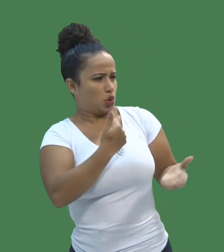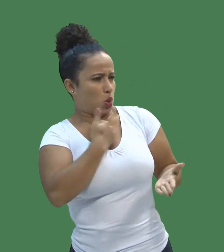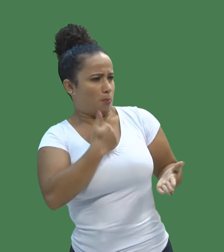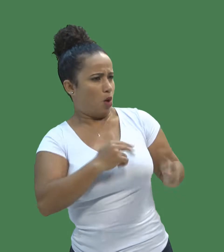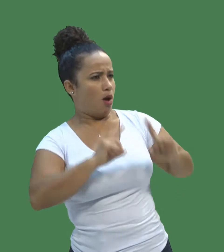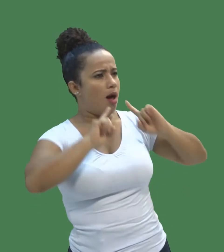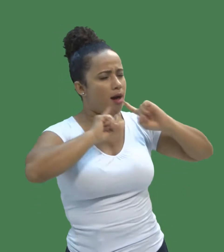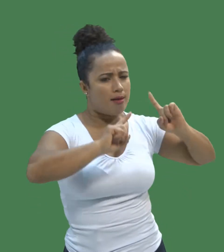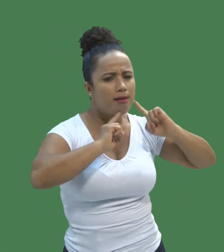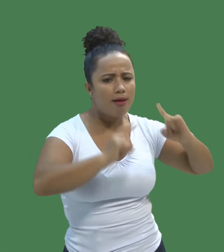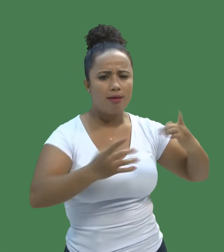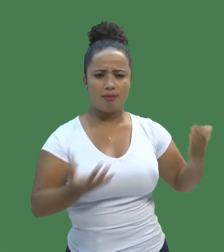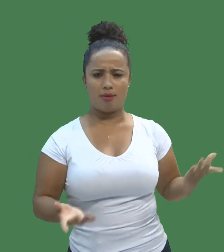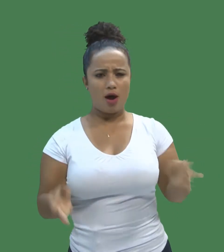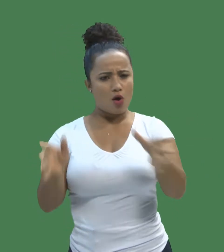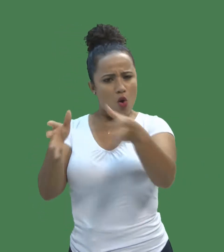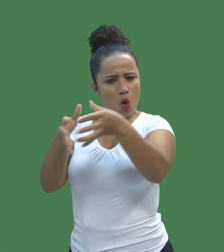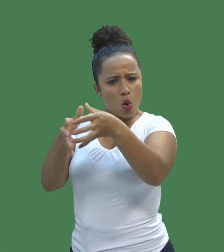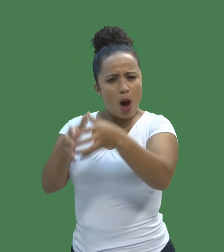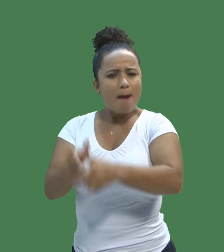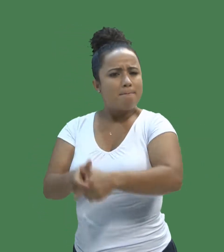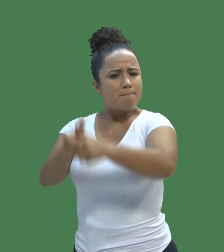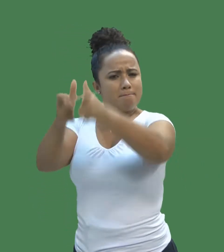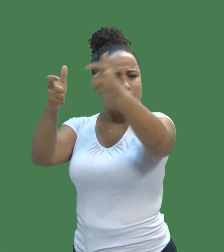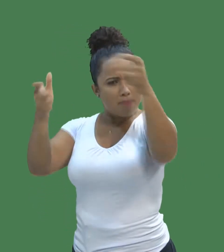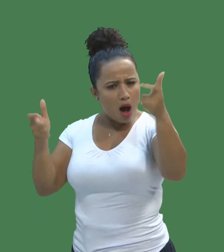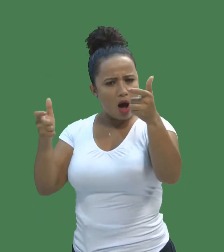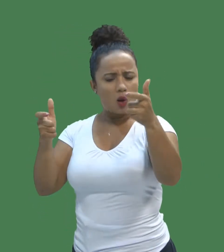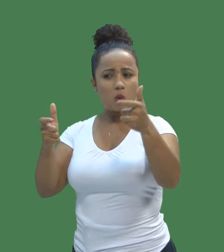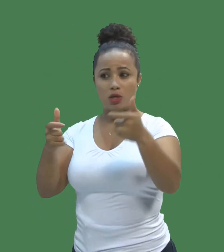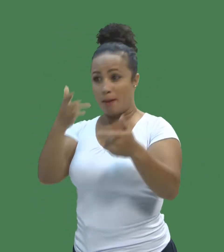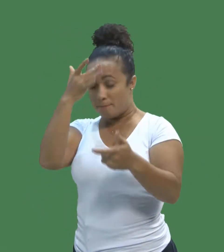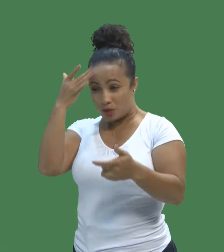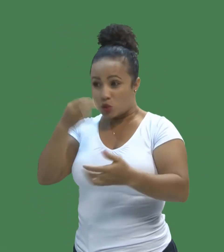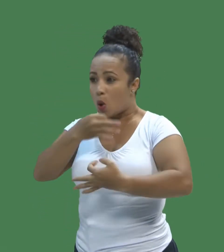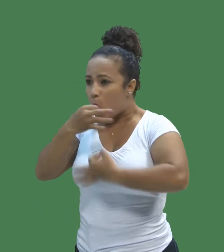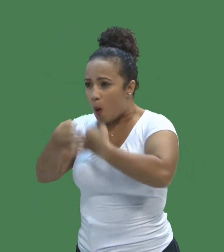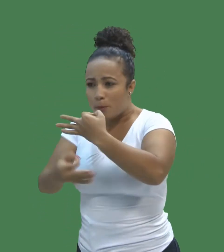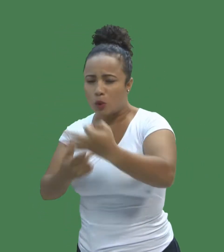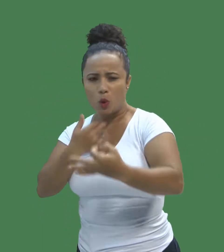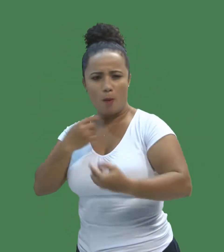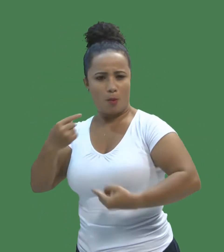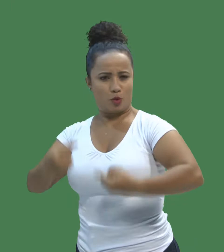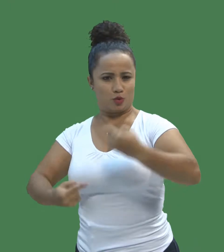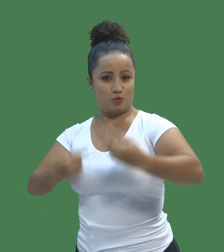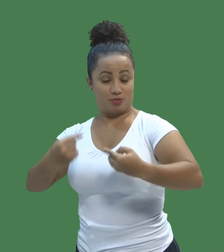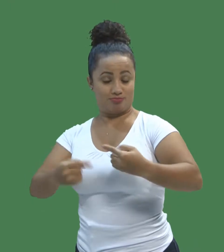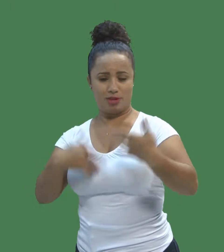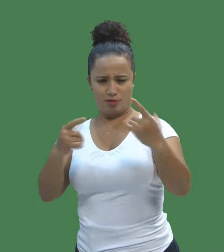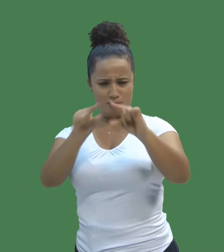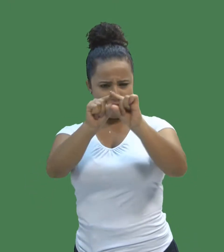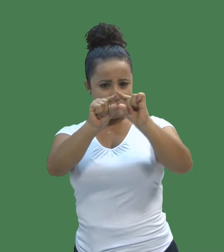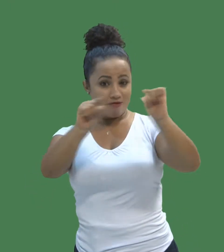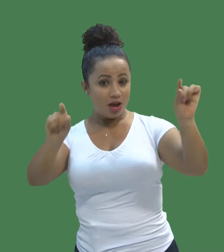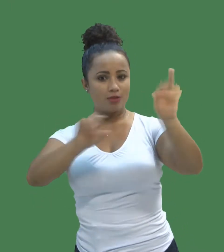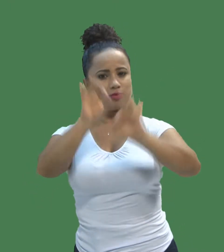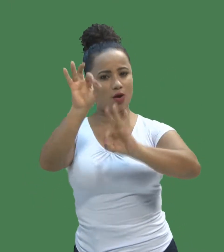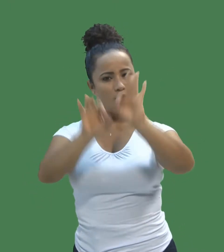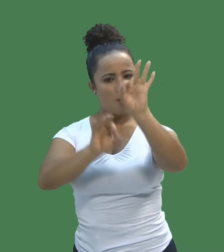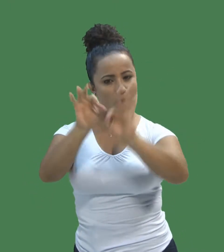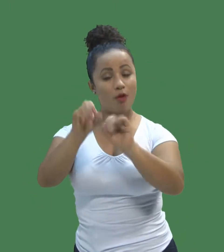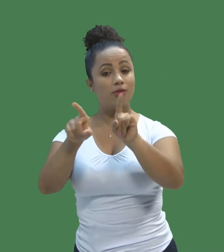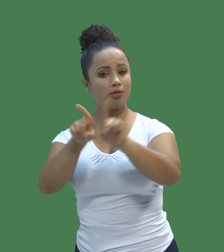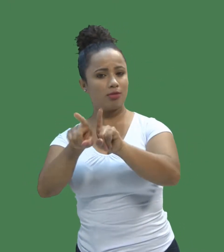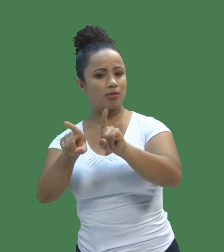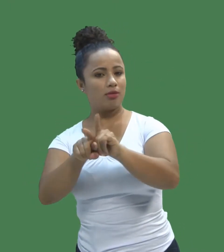políticas. A expressão ordem e progresso é típica de governos descomprometidos